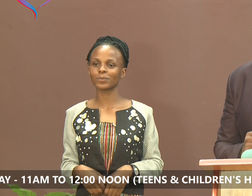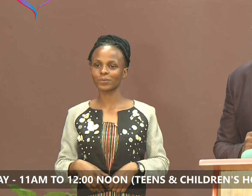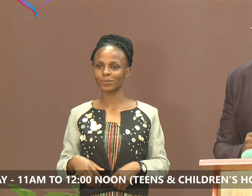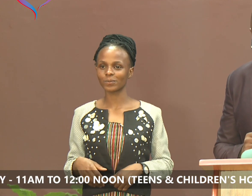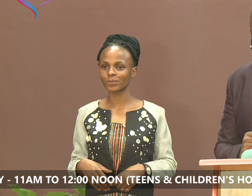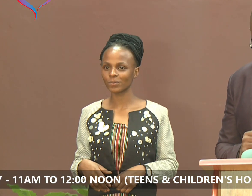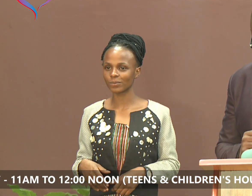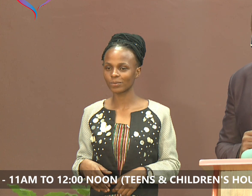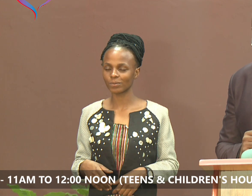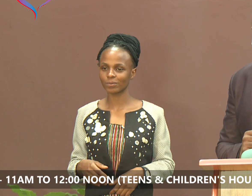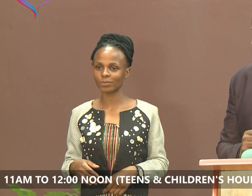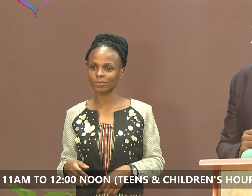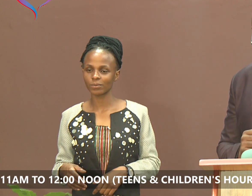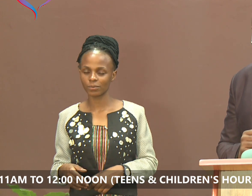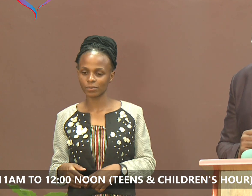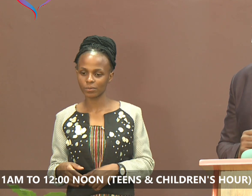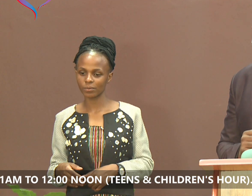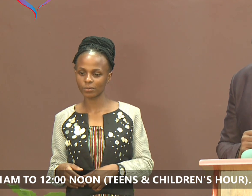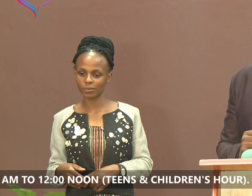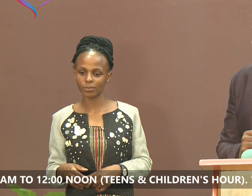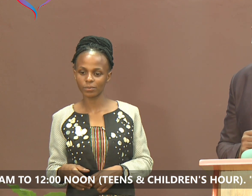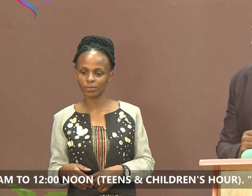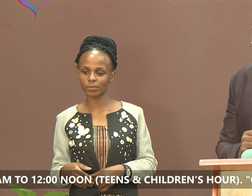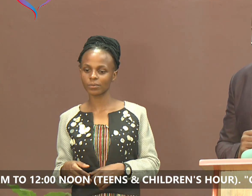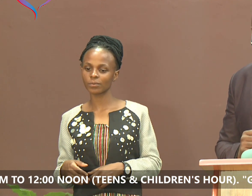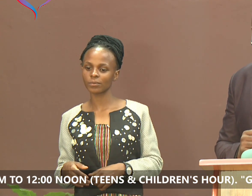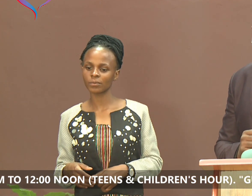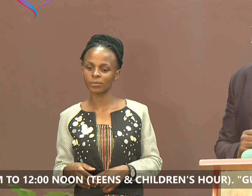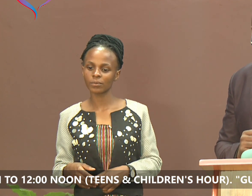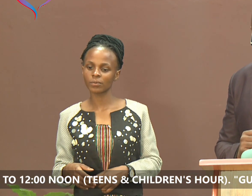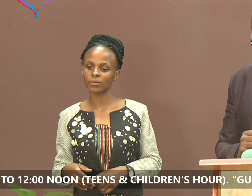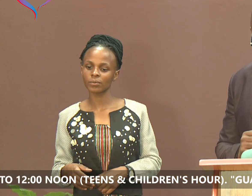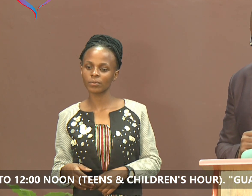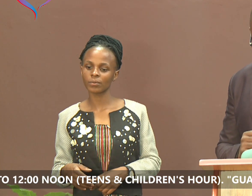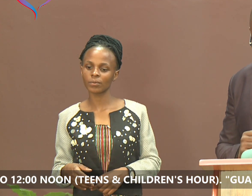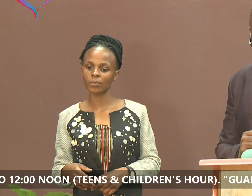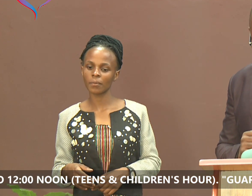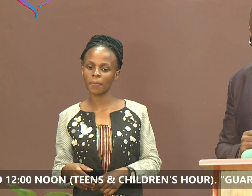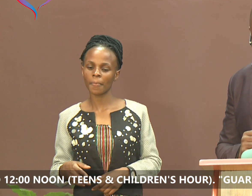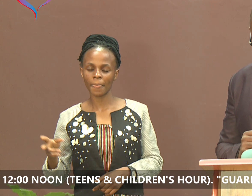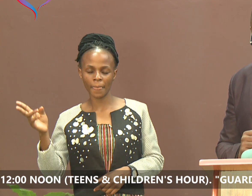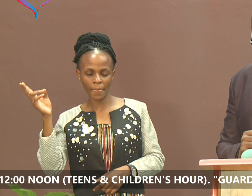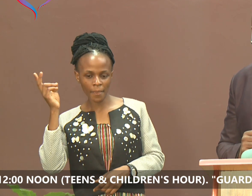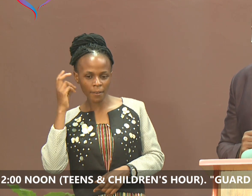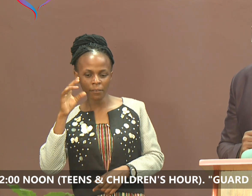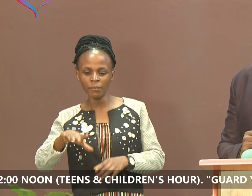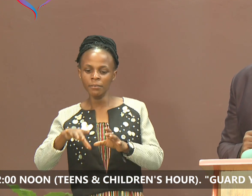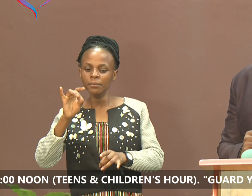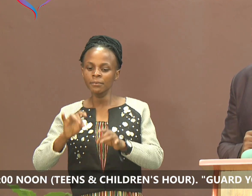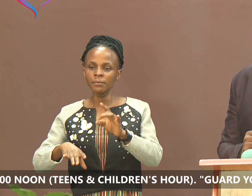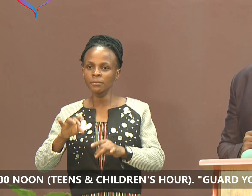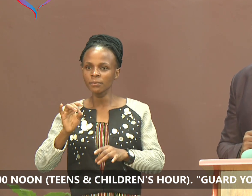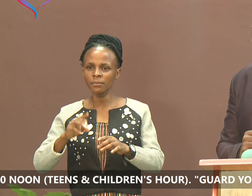oba business yagalo kola na kugamba ngenda kola wenti kola wenti kola wenti mbera kupa mfuna sente weziti. Gwe no uliriza ngo bironda mu no